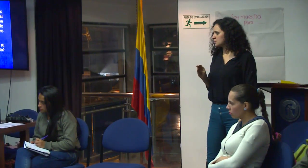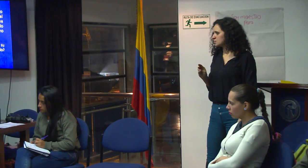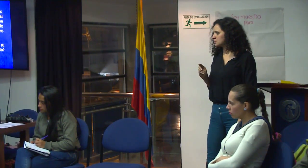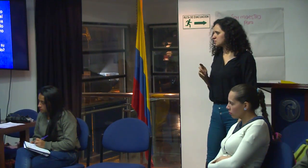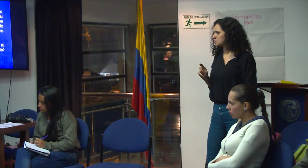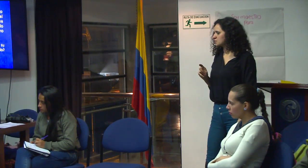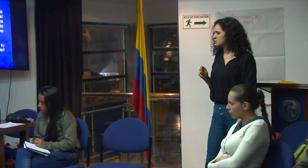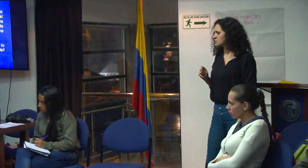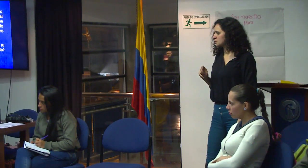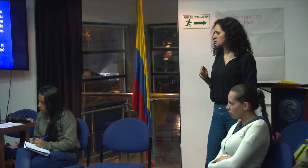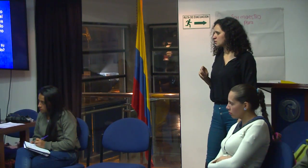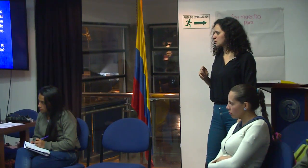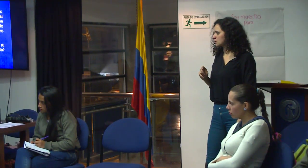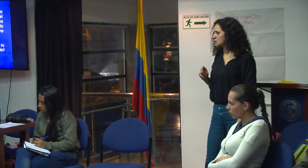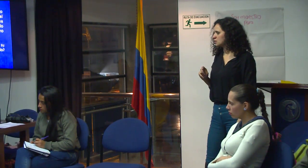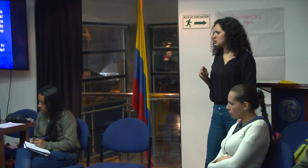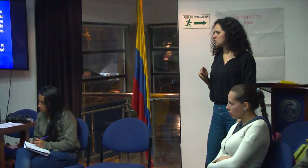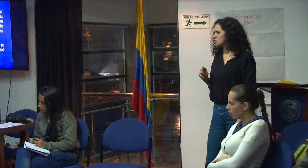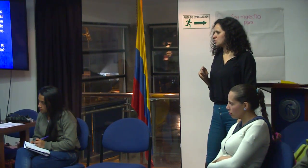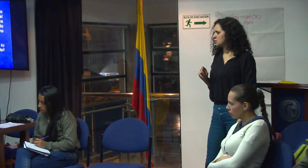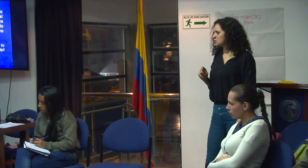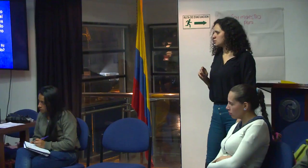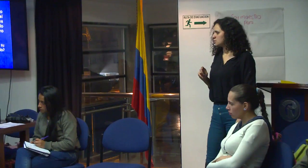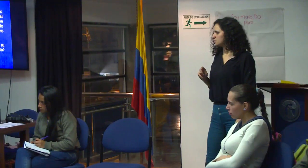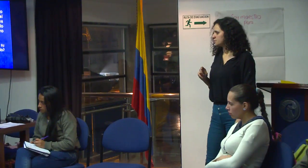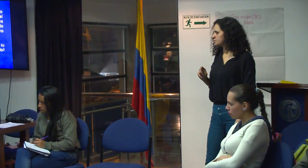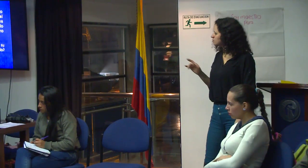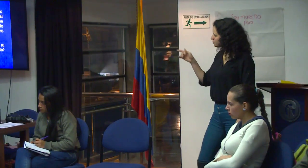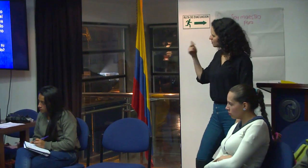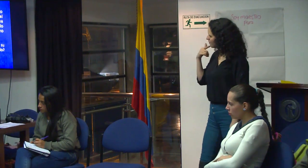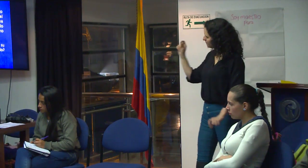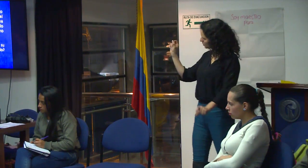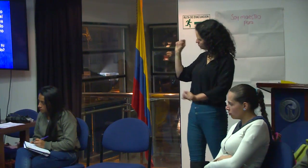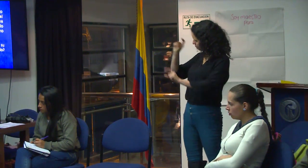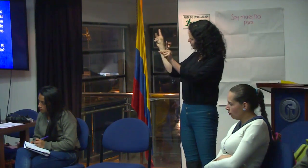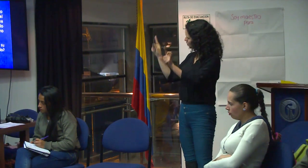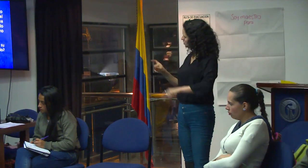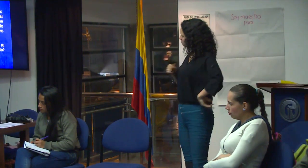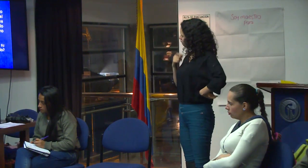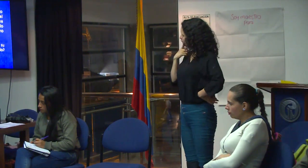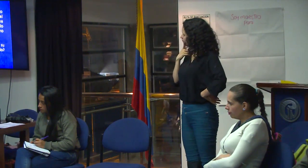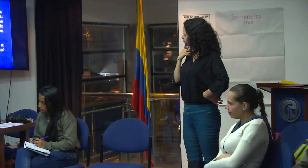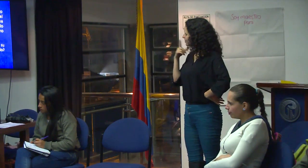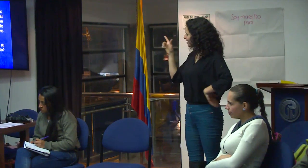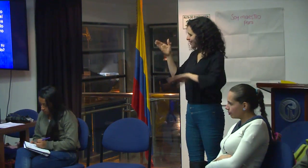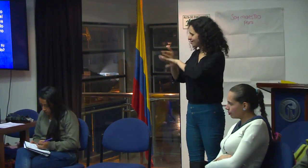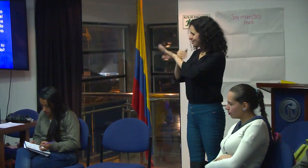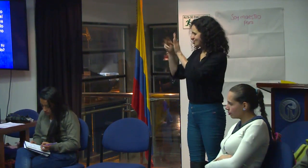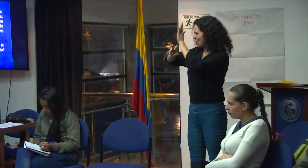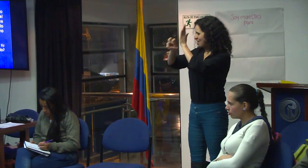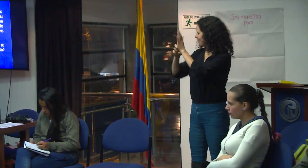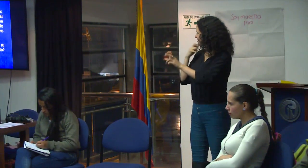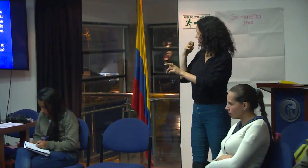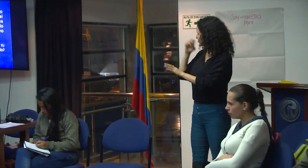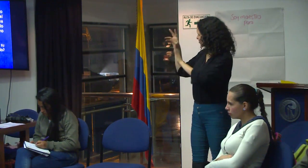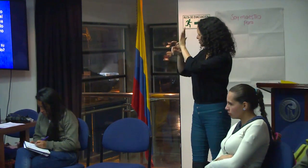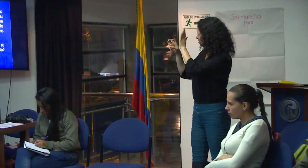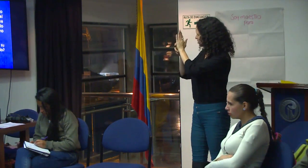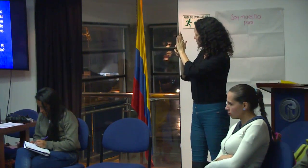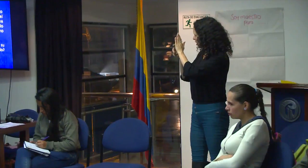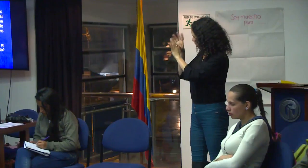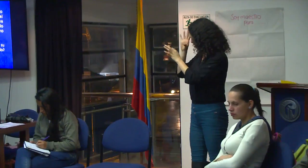Entonces, particularmente, desde la pregunta de ¿cree usted que al considerar esta teoría, su ejercicio docente se vería